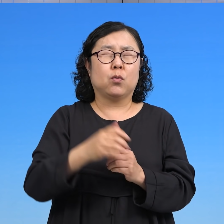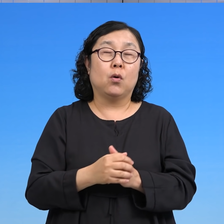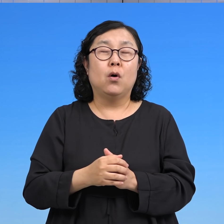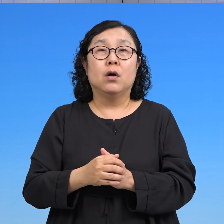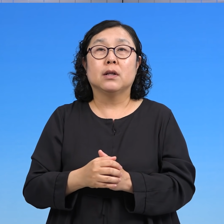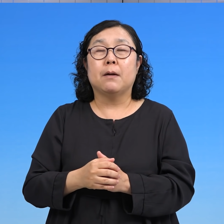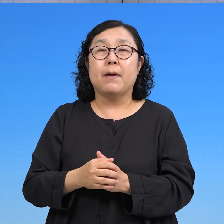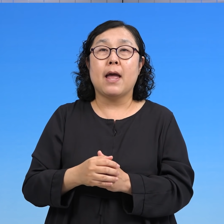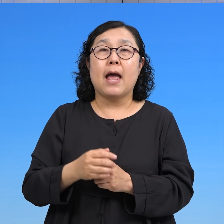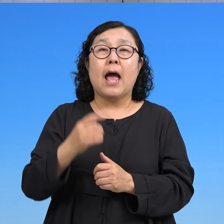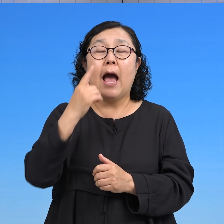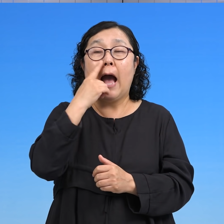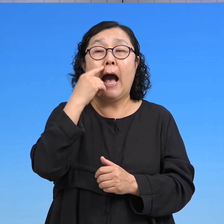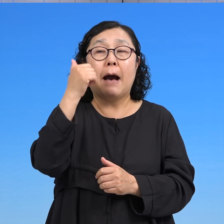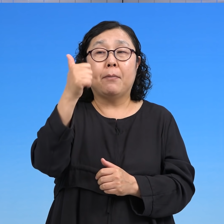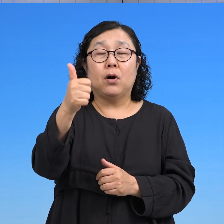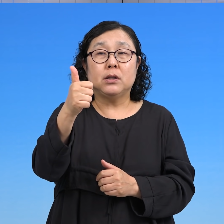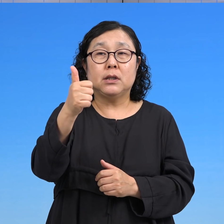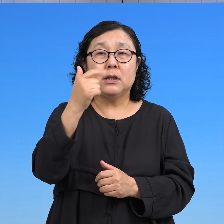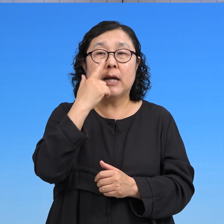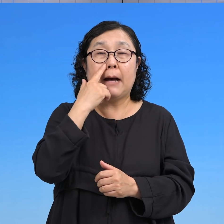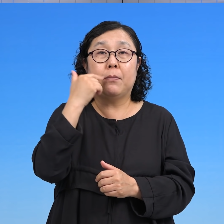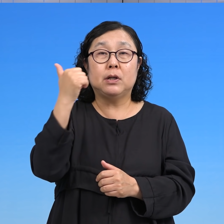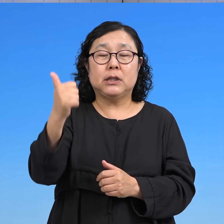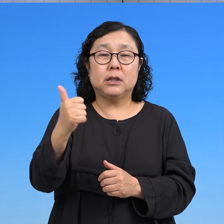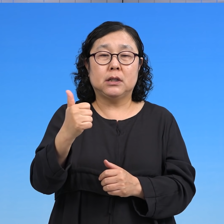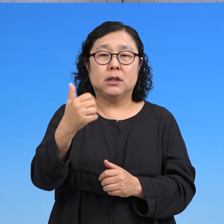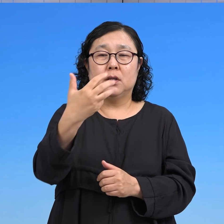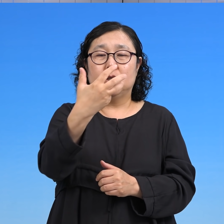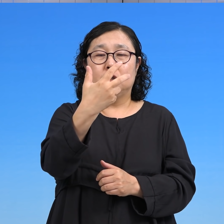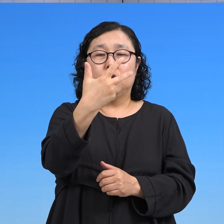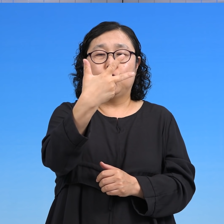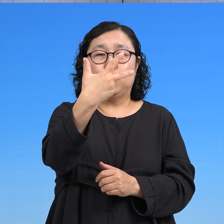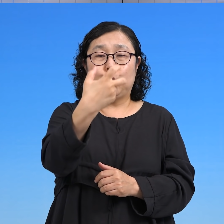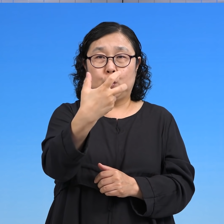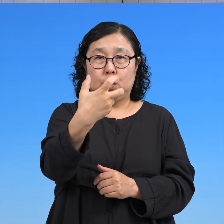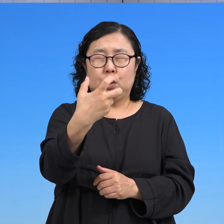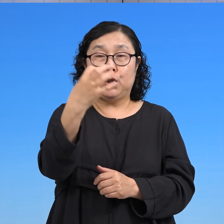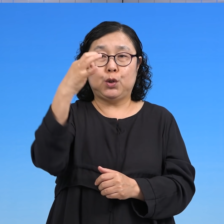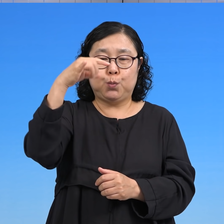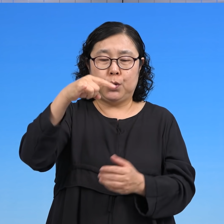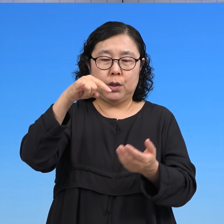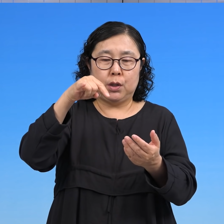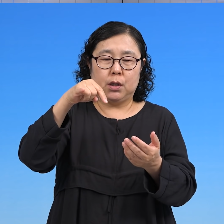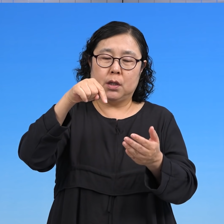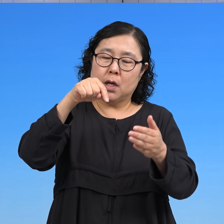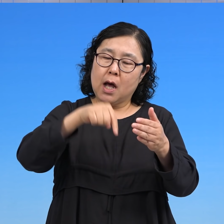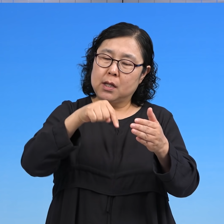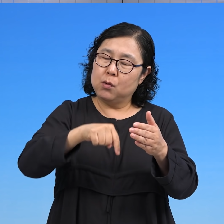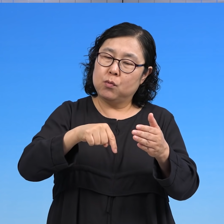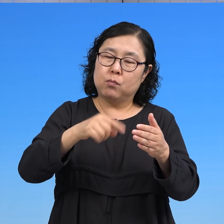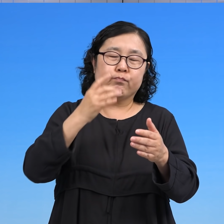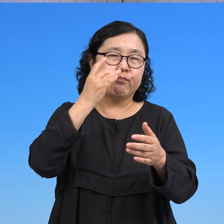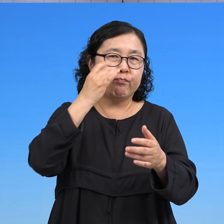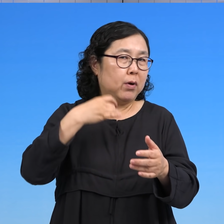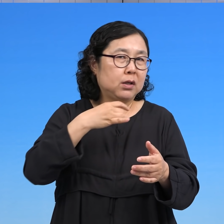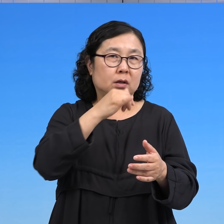또 다른 한 주체인 아버지는 70위권에도 들어가지 못했다. 이게 지금 뭘 의미하겠습니까?